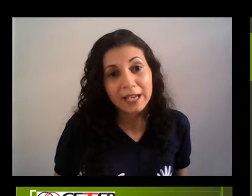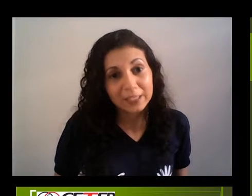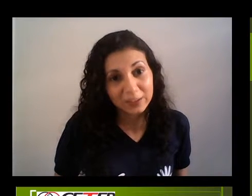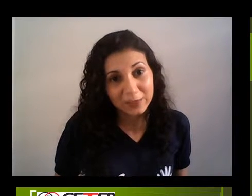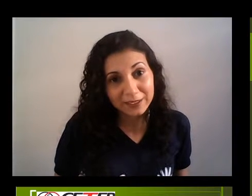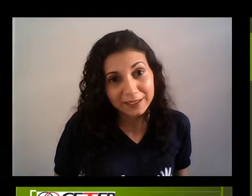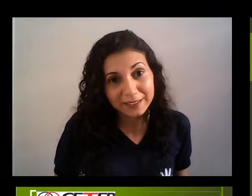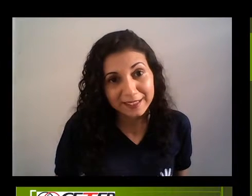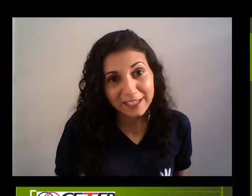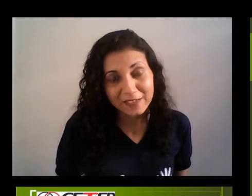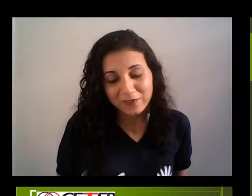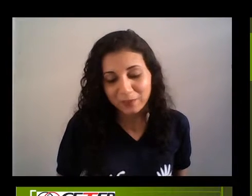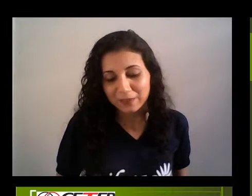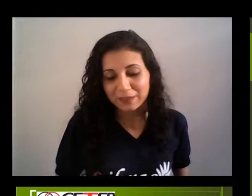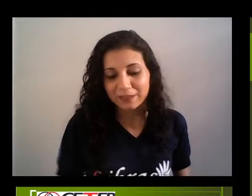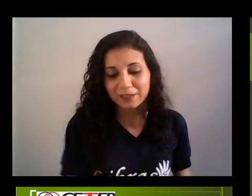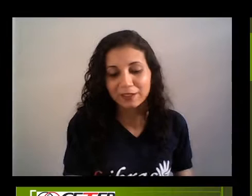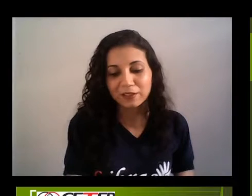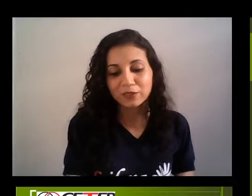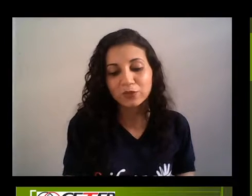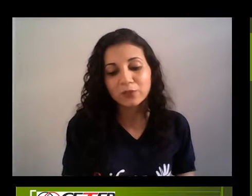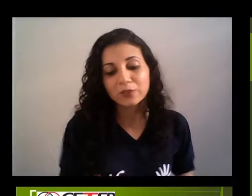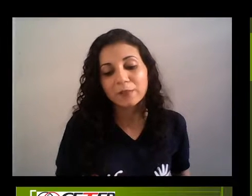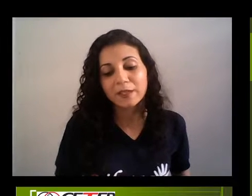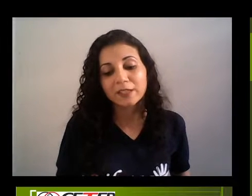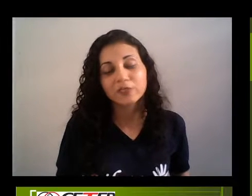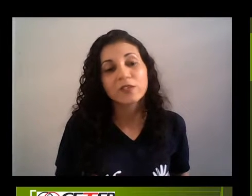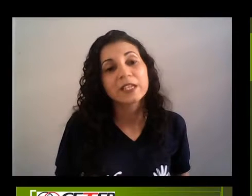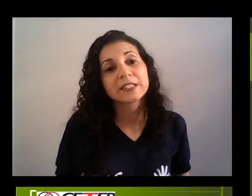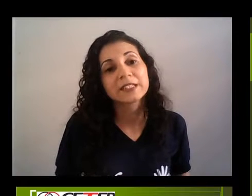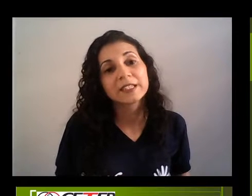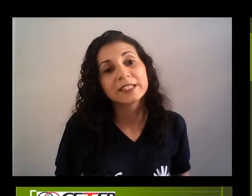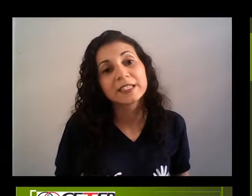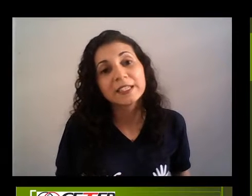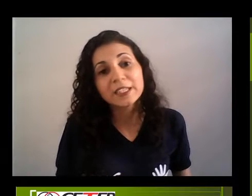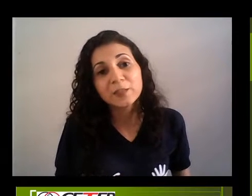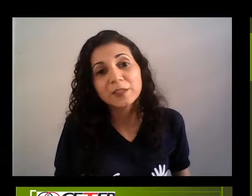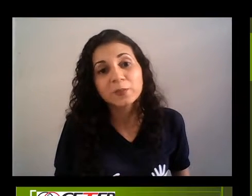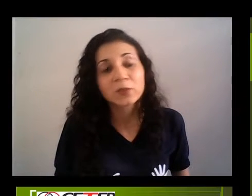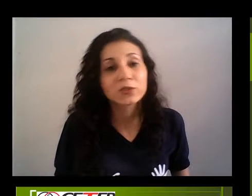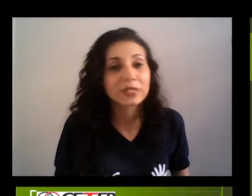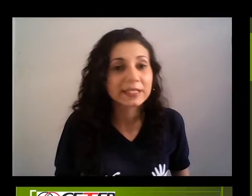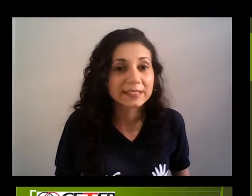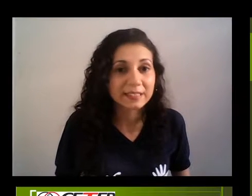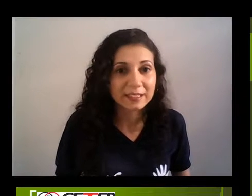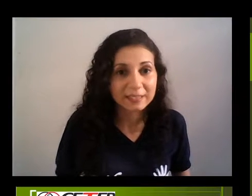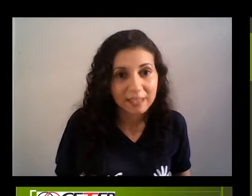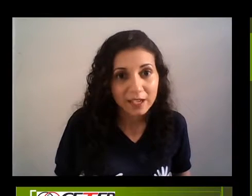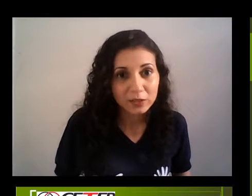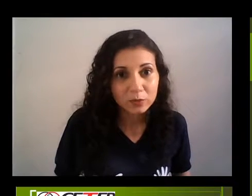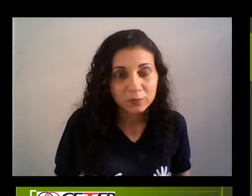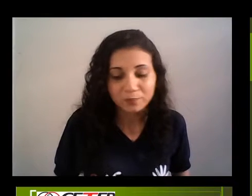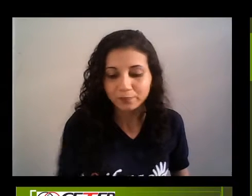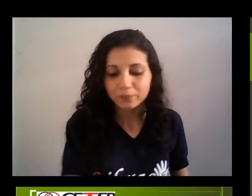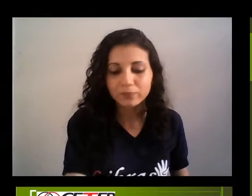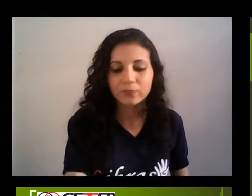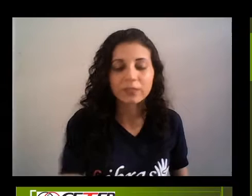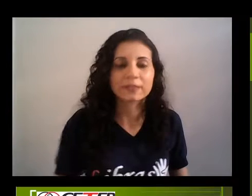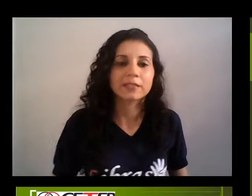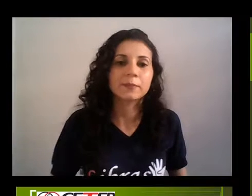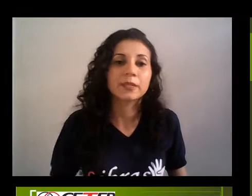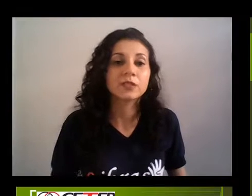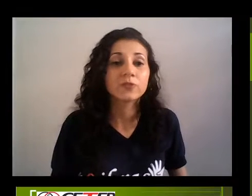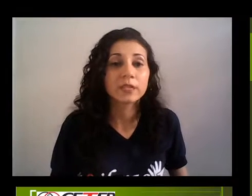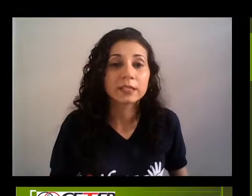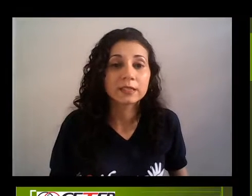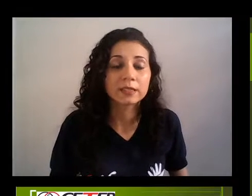a Libras, né? Vamos entender isso, saber a diferença entre Libras e português sinalizado,